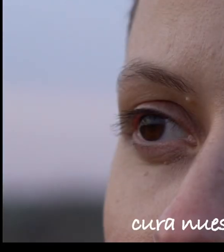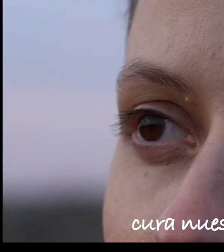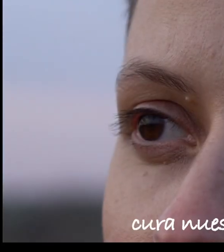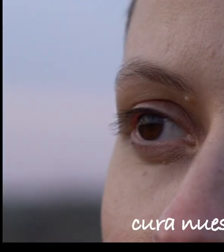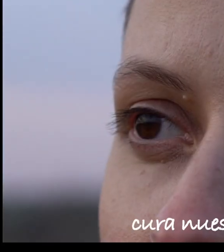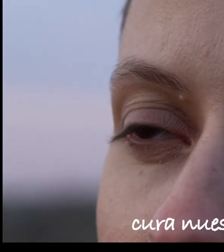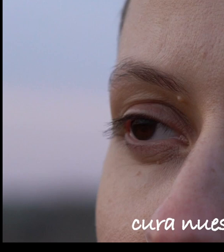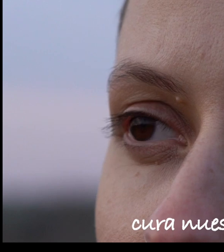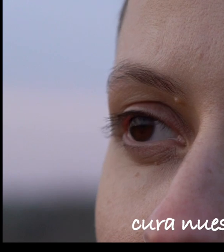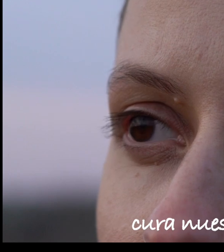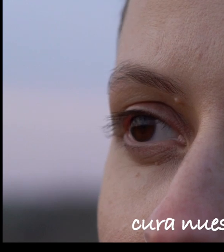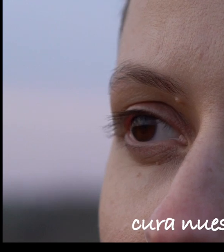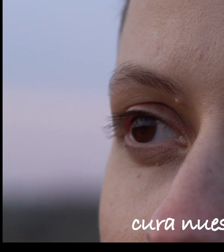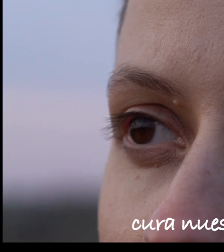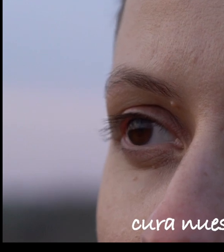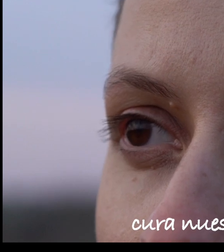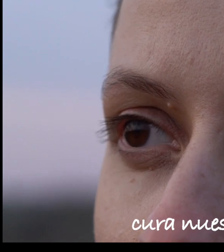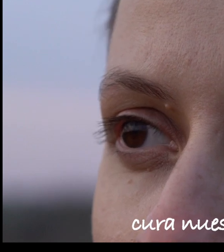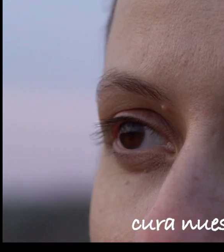si tú